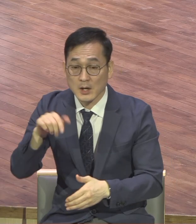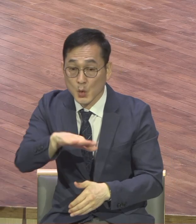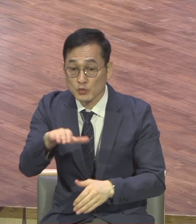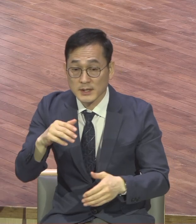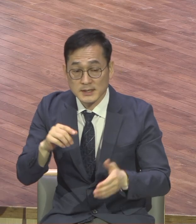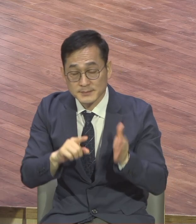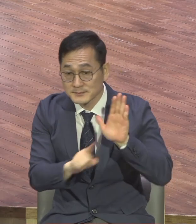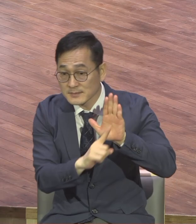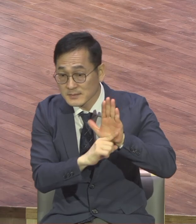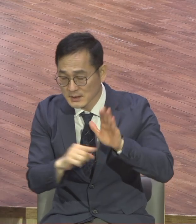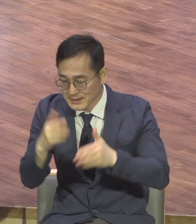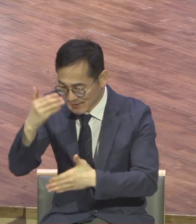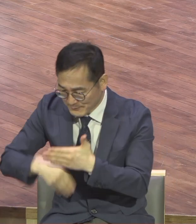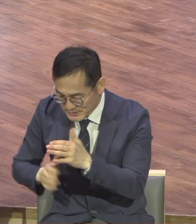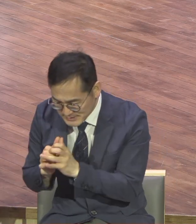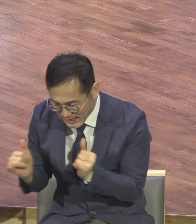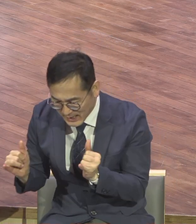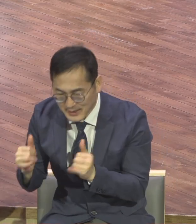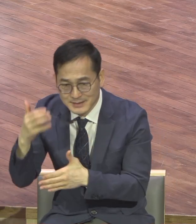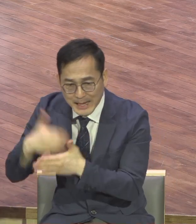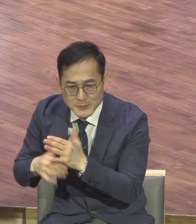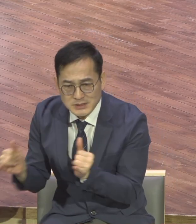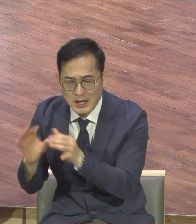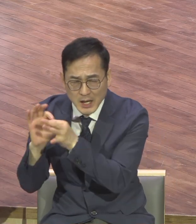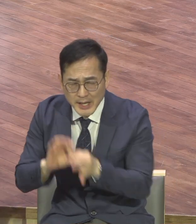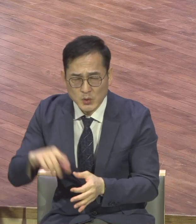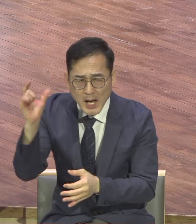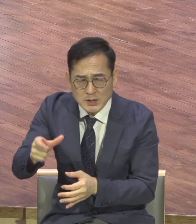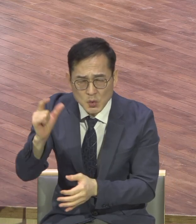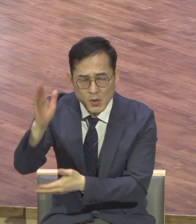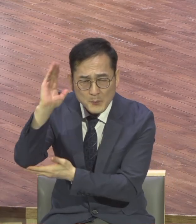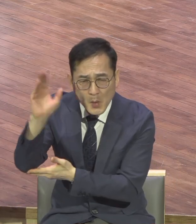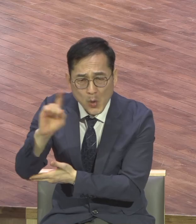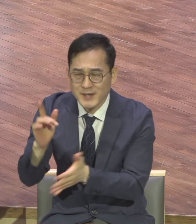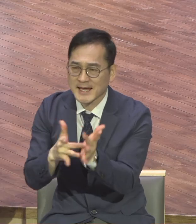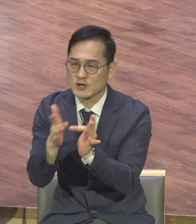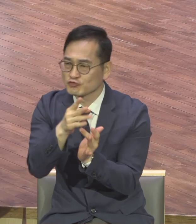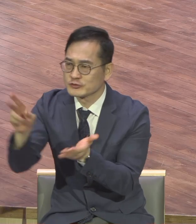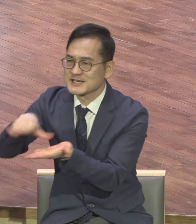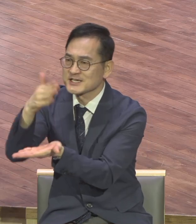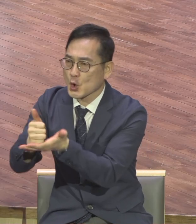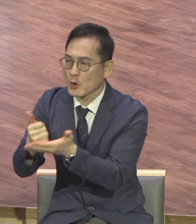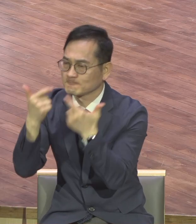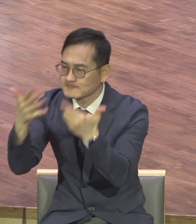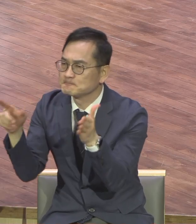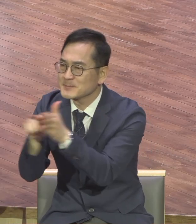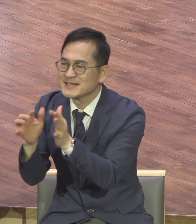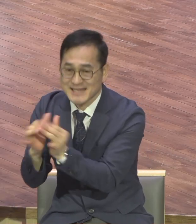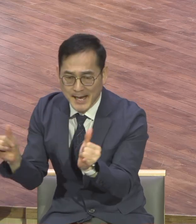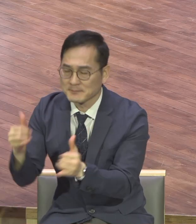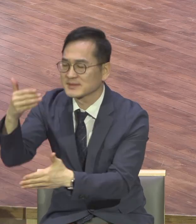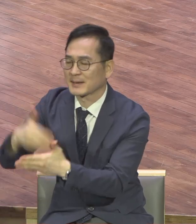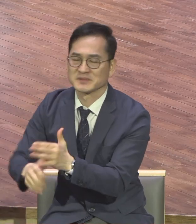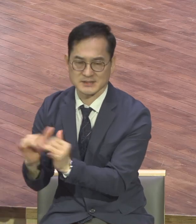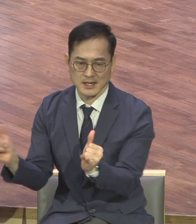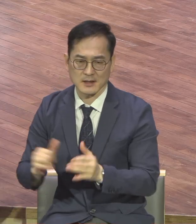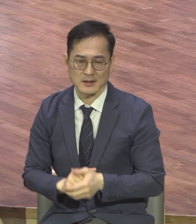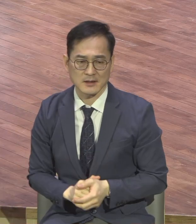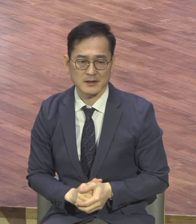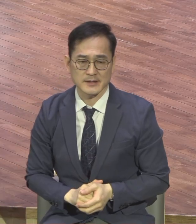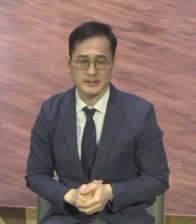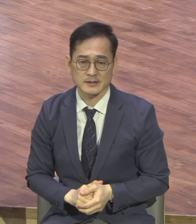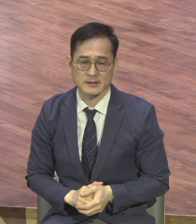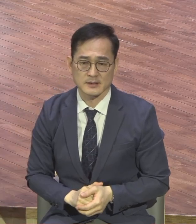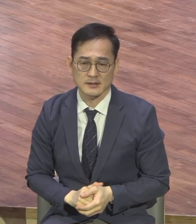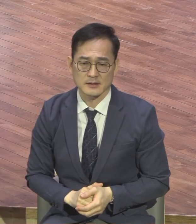자, 남은 자. 예수가 그리스도라고 결론 난 자. 결론 나고 신앙생활 해야지.